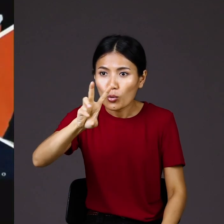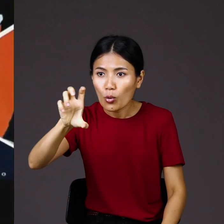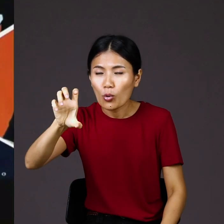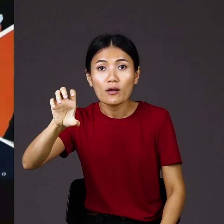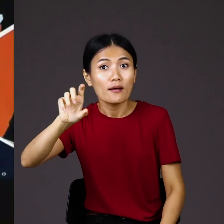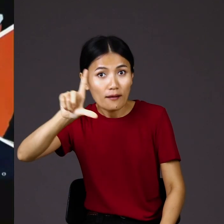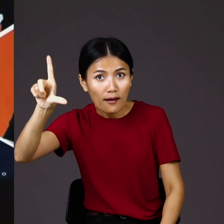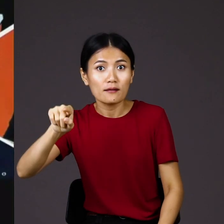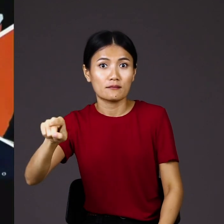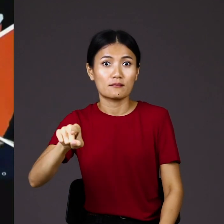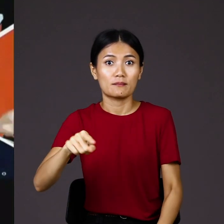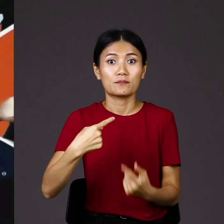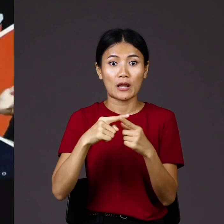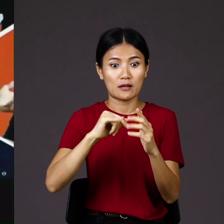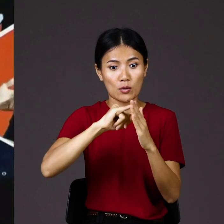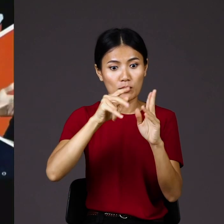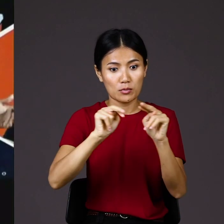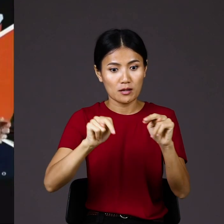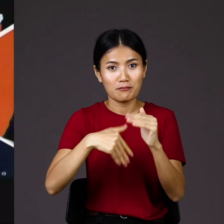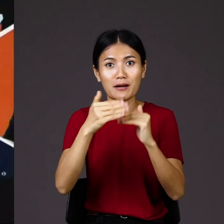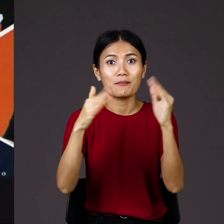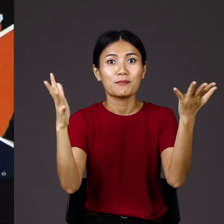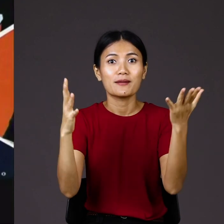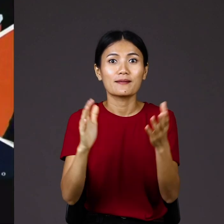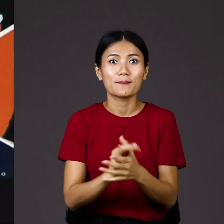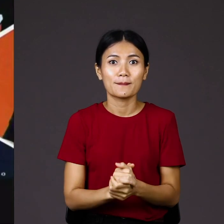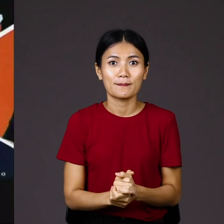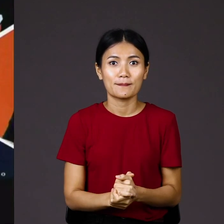ครับทำไมมันไม่ดีขึ้นเลยครับ